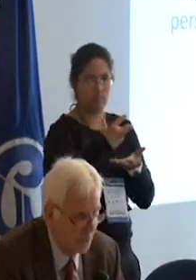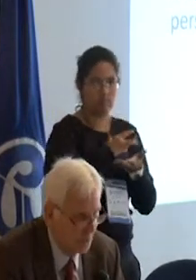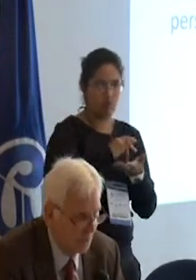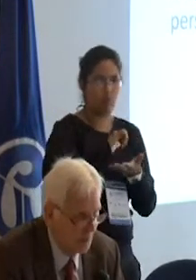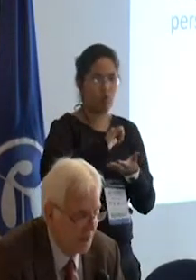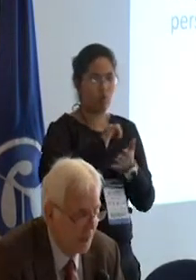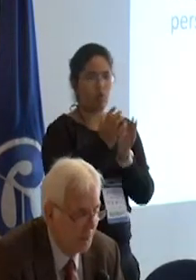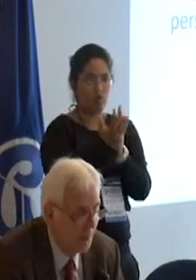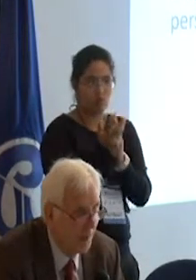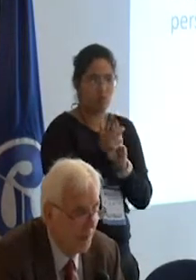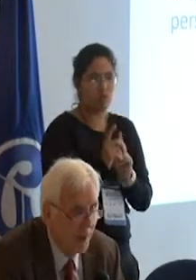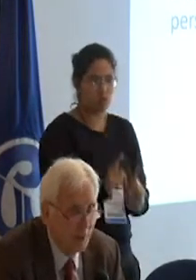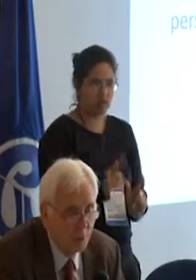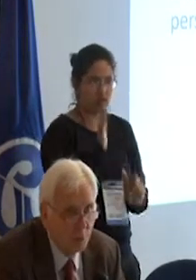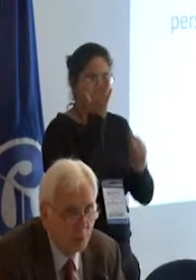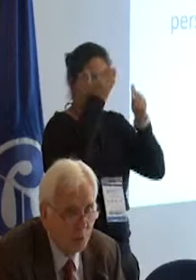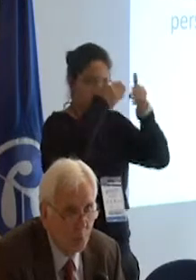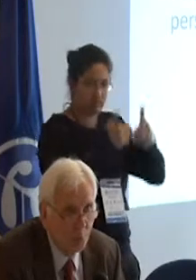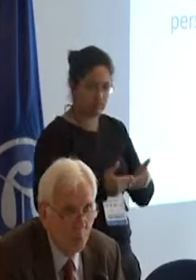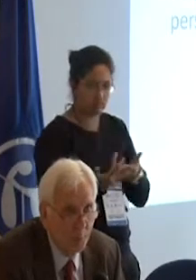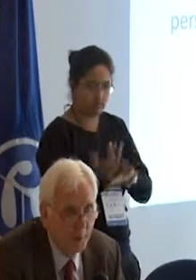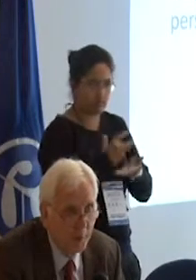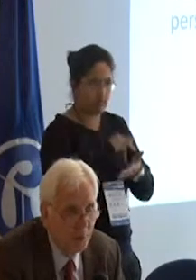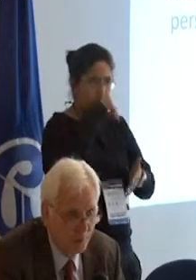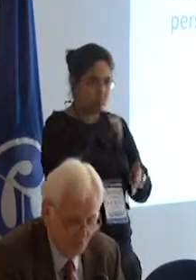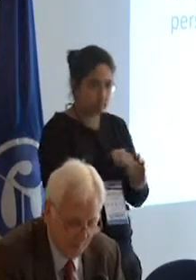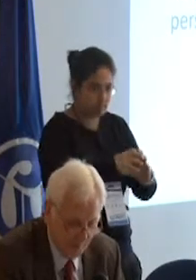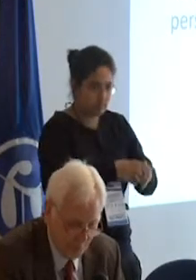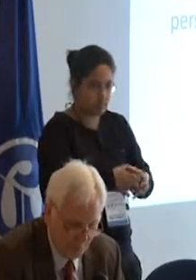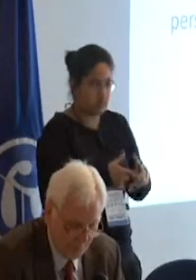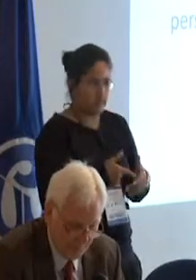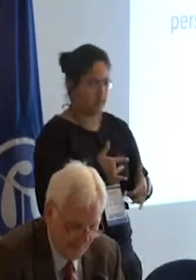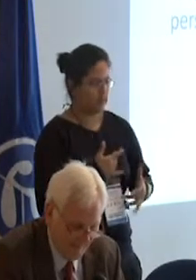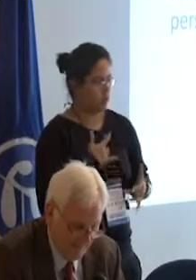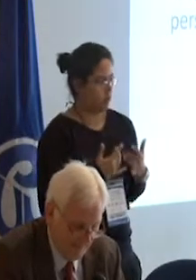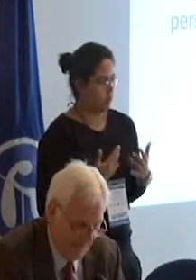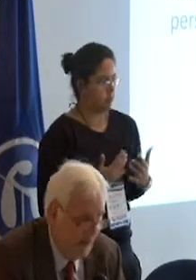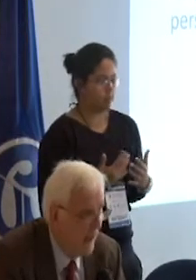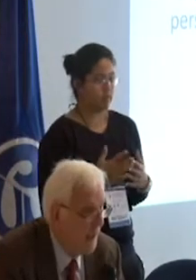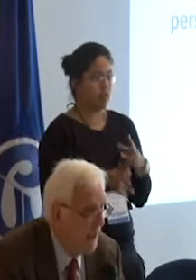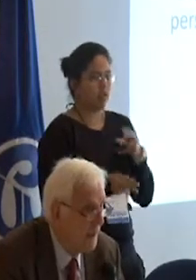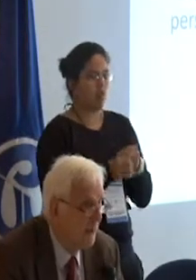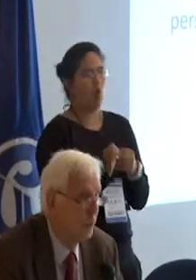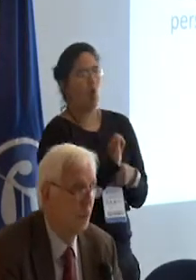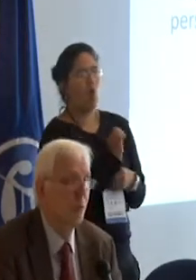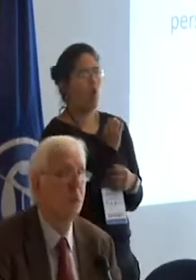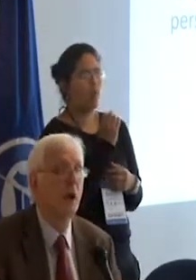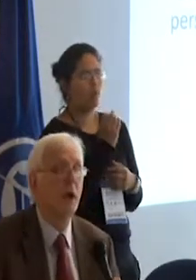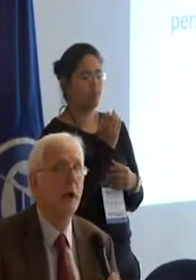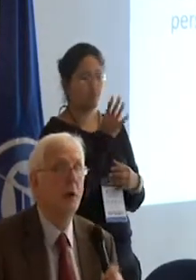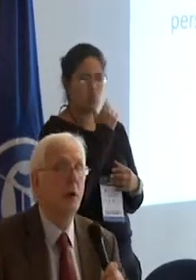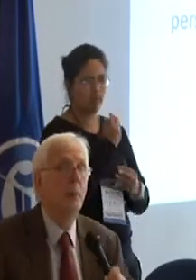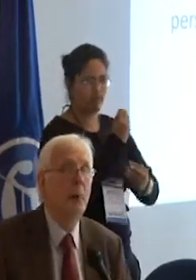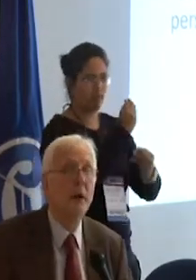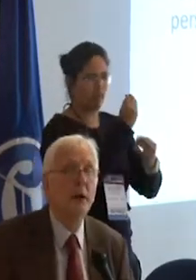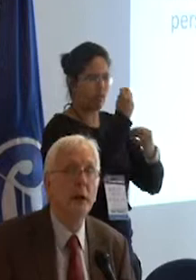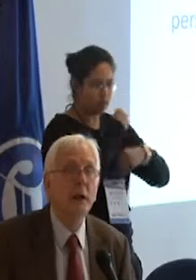o varios alumnos en situación de discapacidad, cuando no están informados y no están